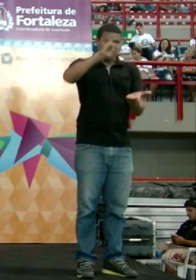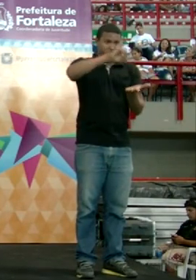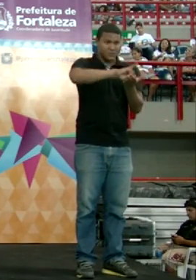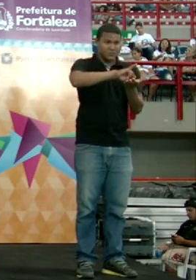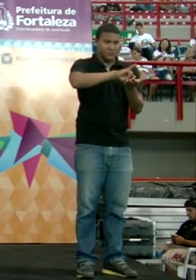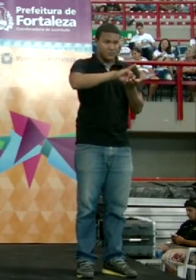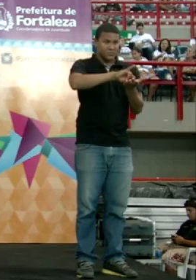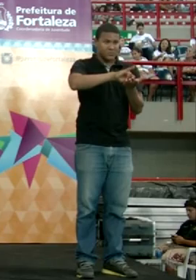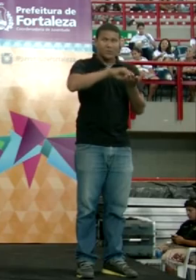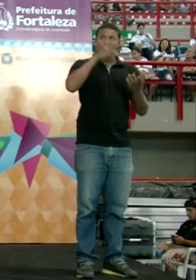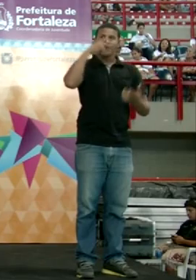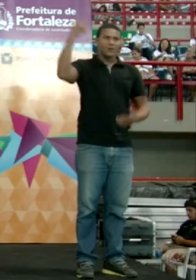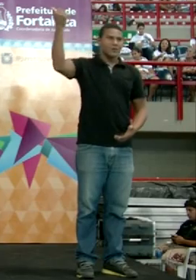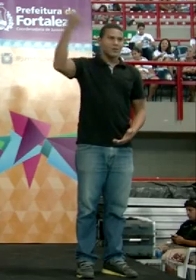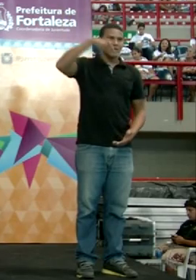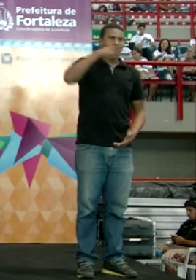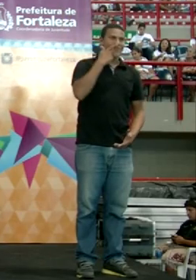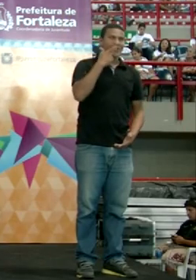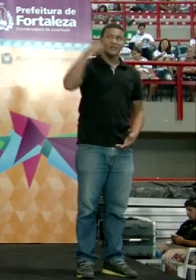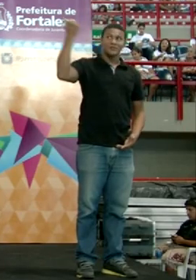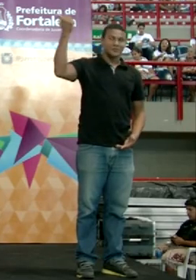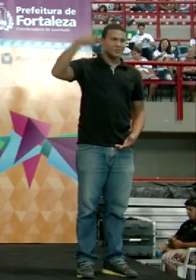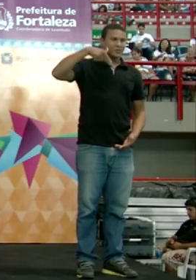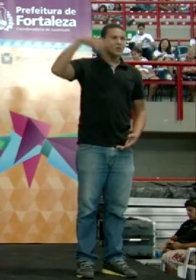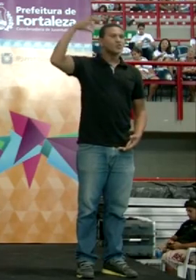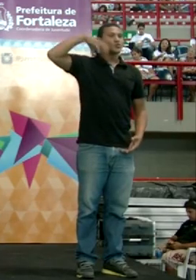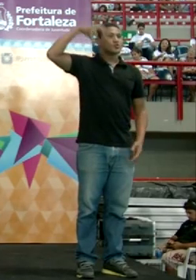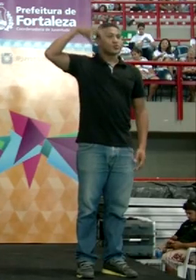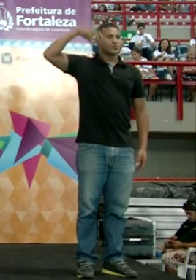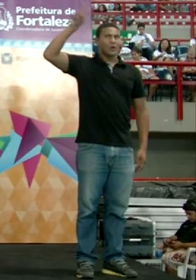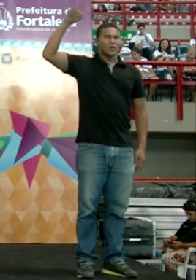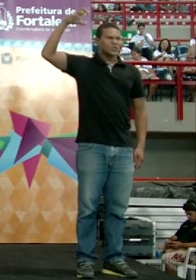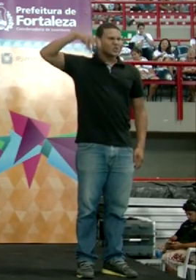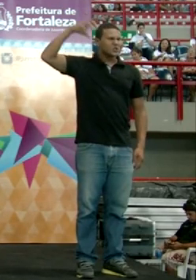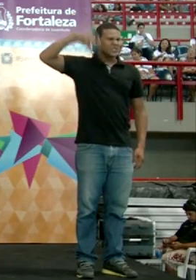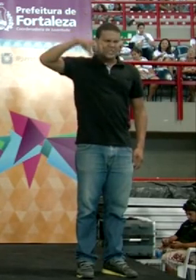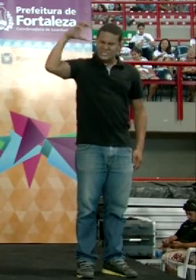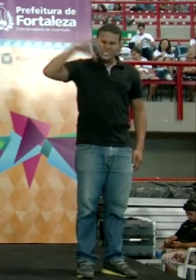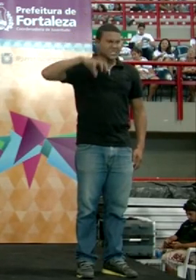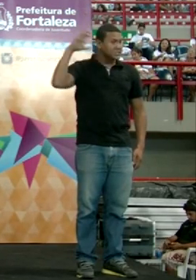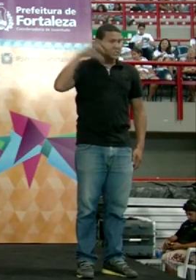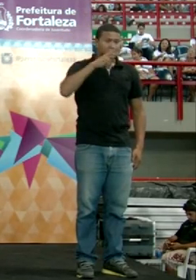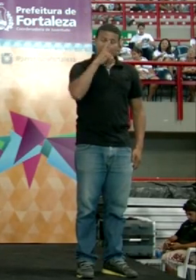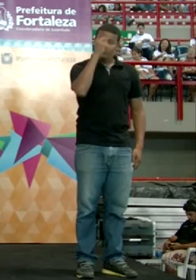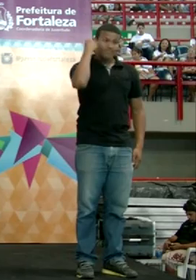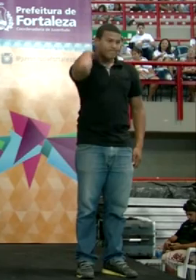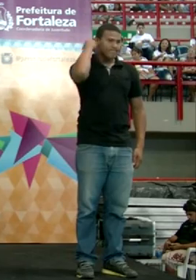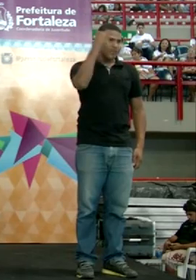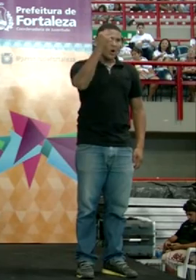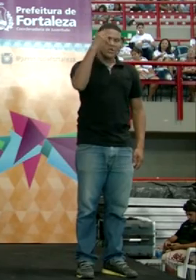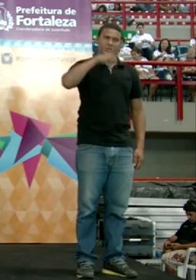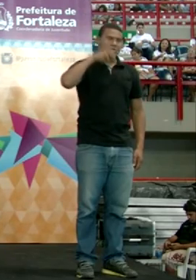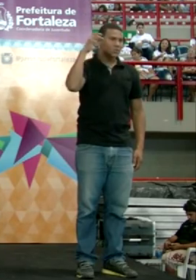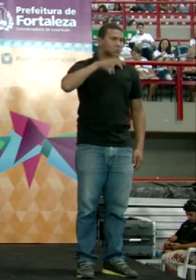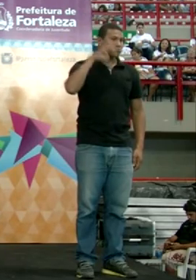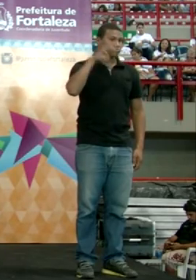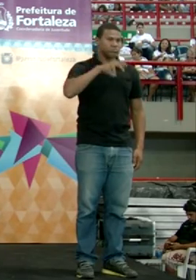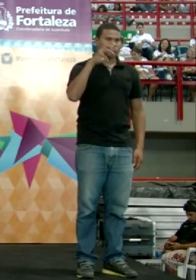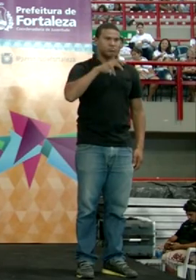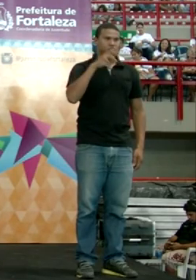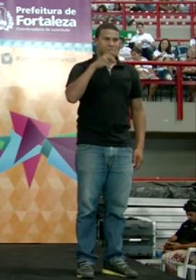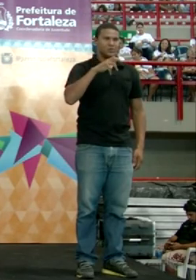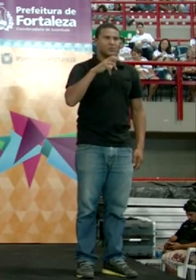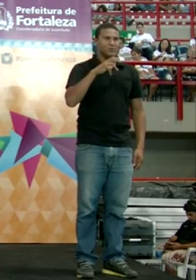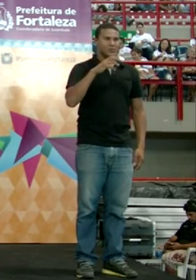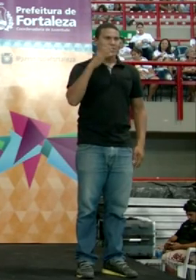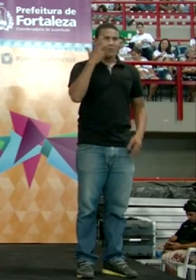do que em Fortaleza. E quando chove em Teresina, é para destruir a cidade mesmo, chove muito, tá? Então, a questão não